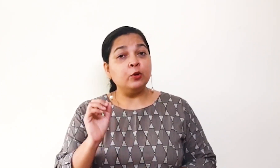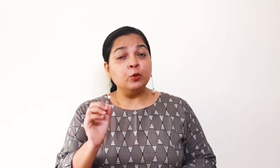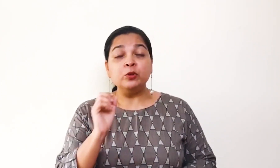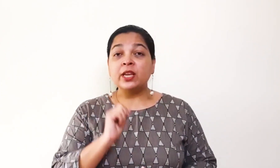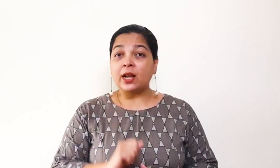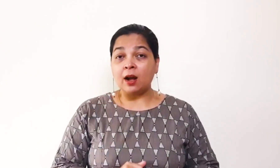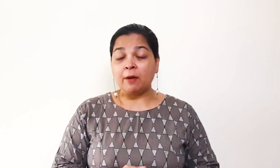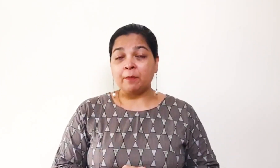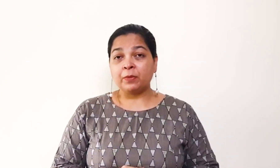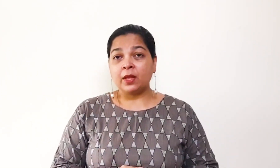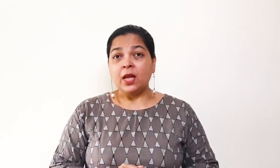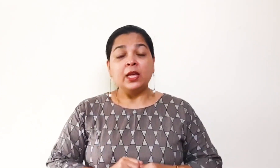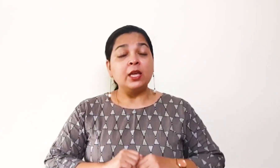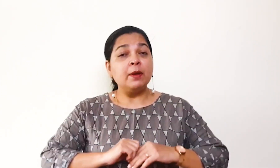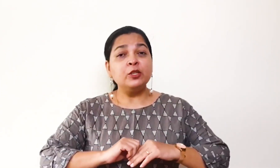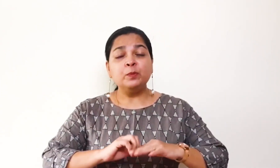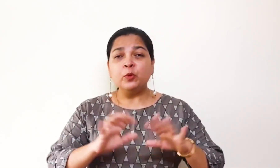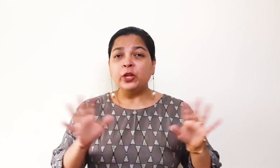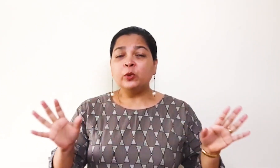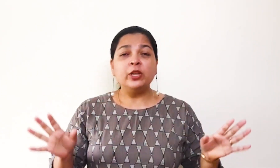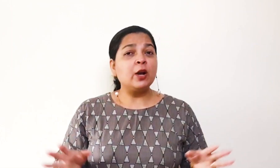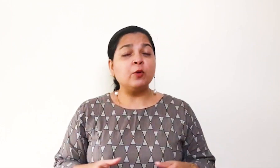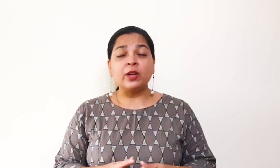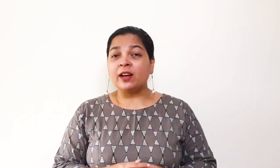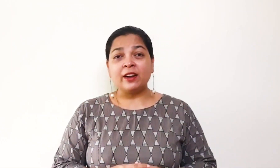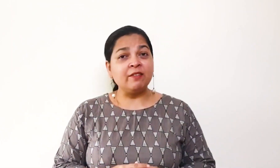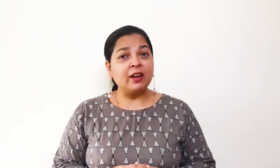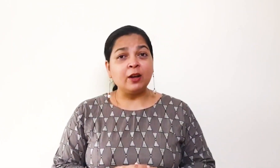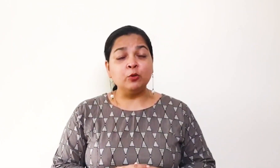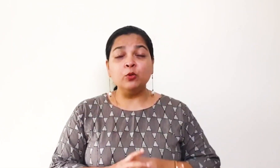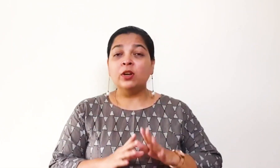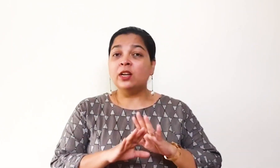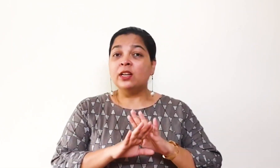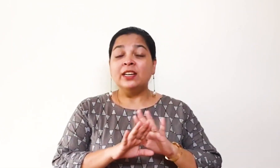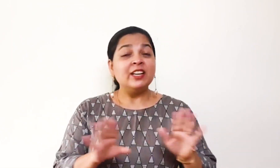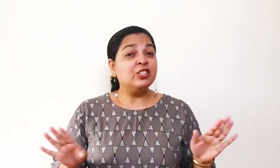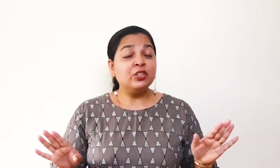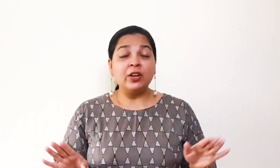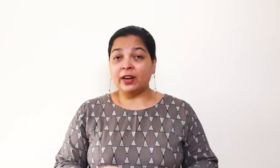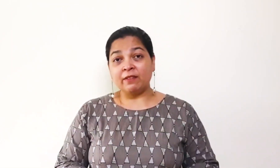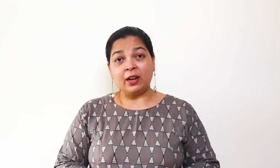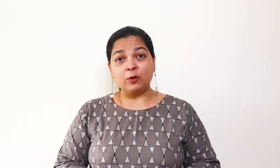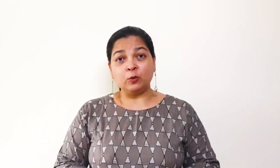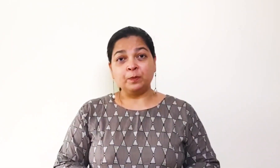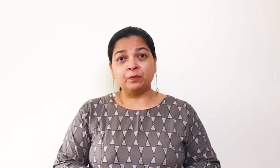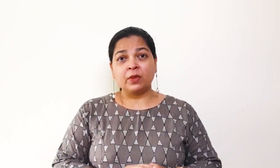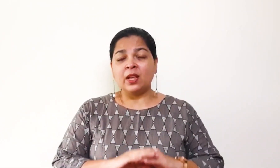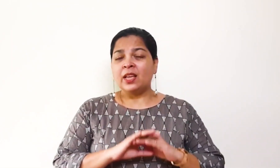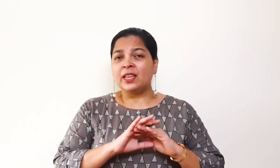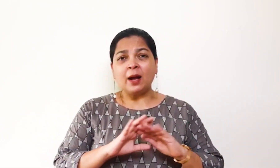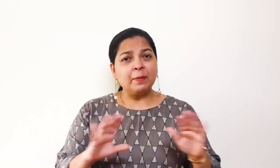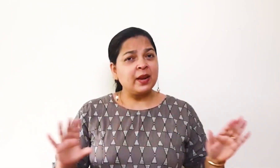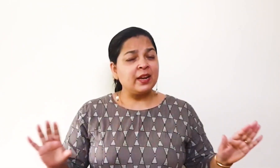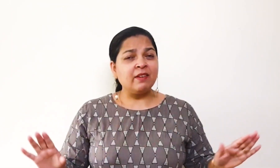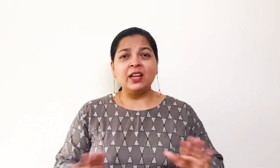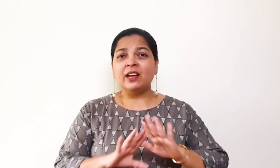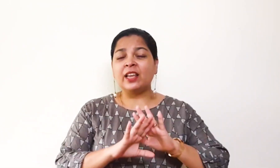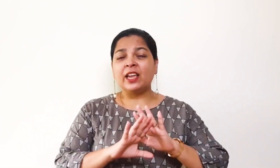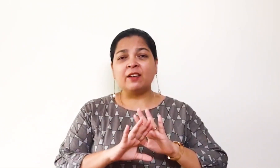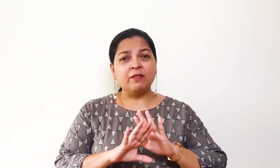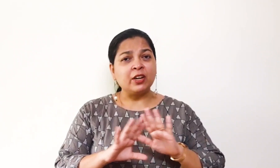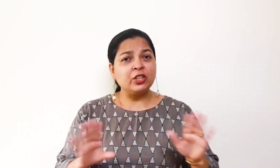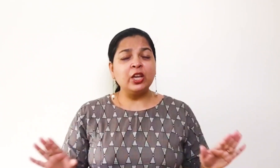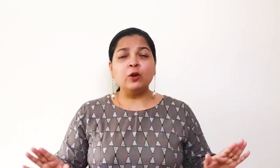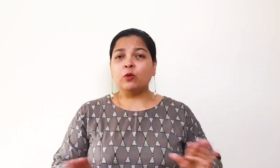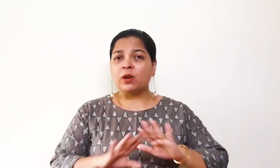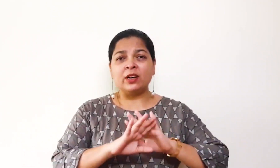ଉପରେ କ୍ରୋଧିତ ନଥିଲେ। ଦିନେ ପରମେଶ୍ୱର ନୋହଙ୍କୁ କହିଲେ, ମୁଁ ସାରା ଦୁନିଆକୁ ନଷ୍ଟ କରିଦେବି। ଏହି ଦୁନିଆରେ